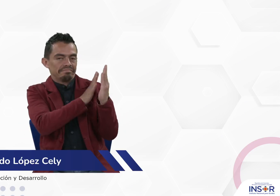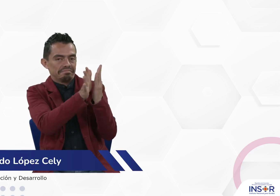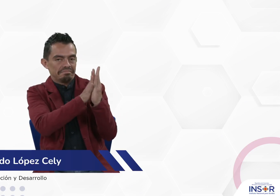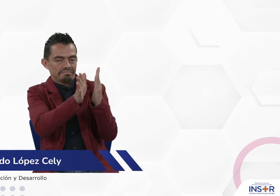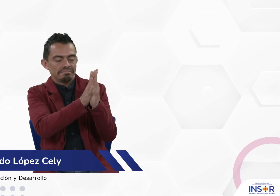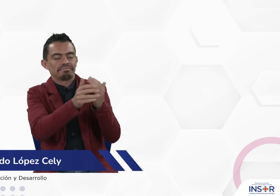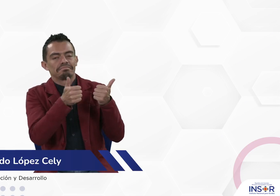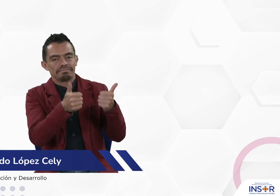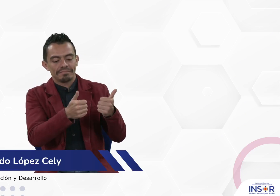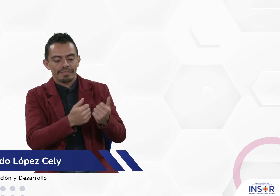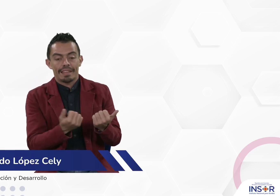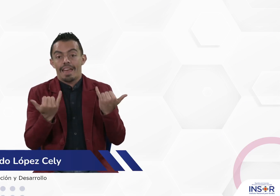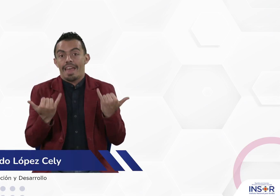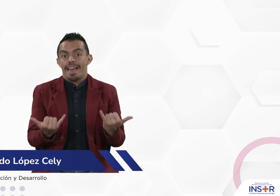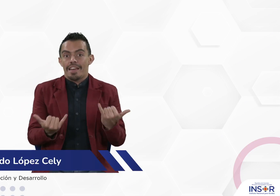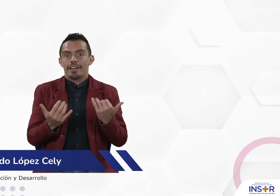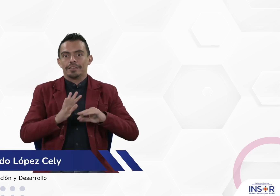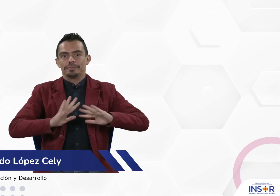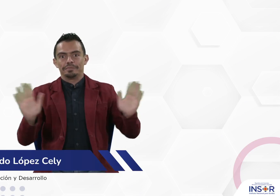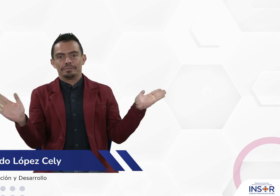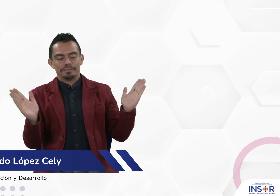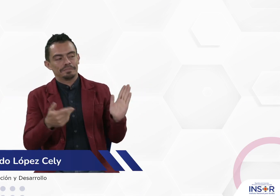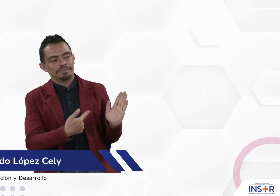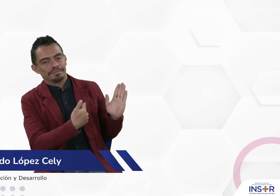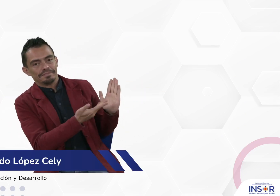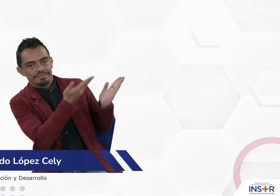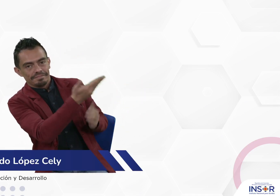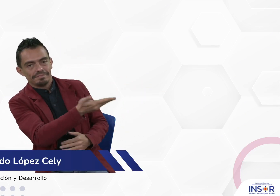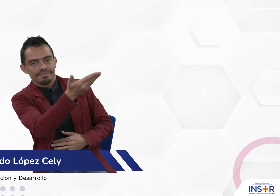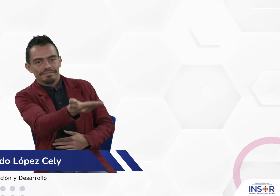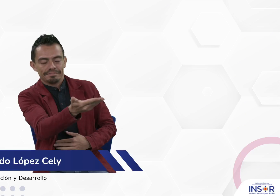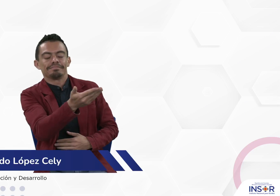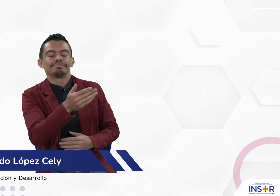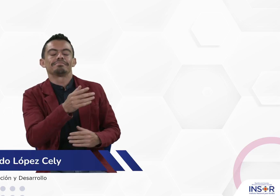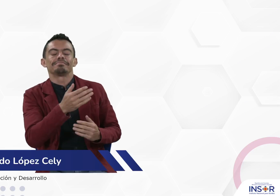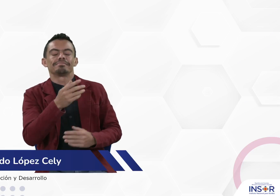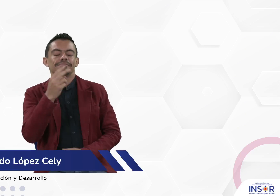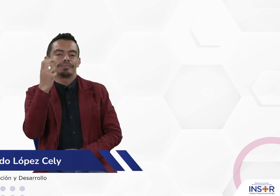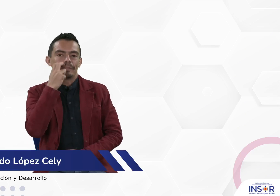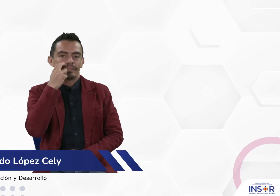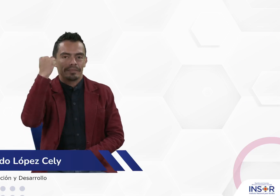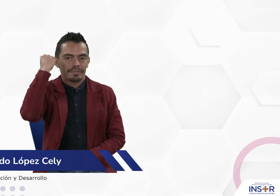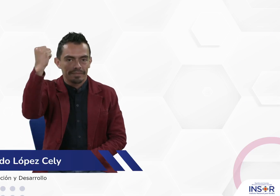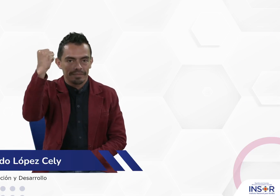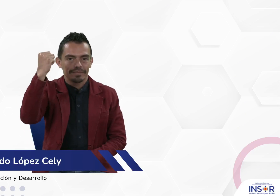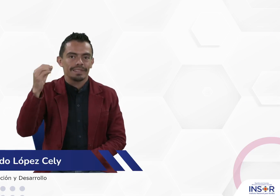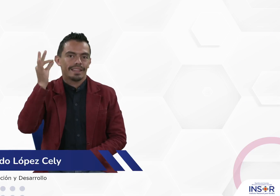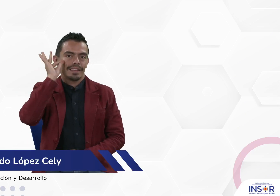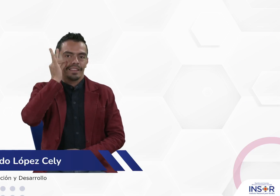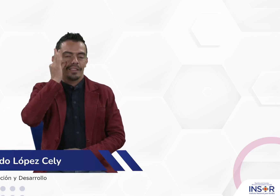Bien, muchas gracias al director Giovanni por esta apertura de nuestro evento tan importante.